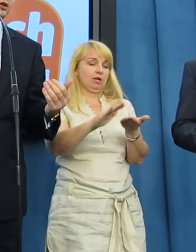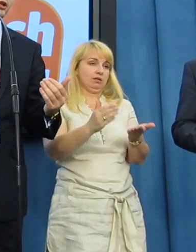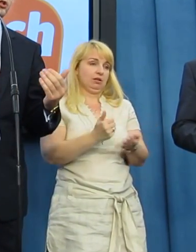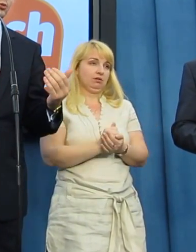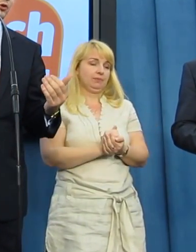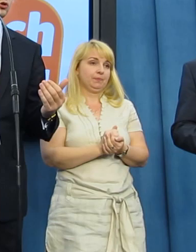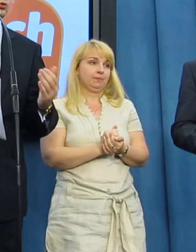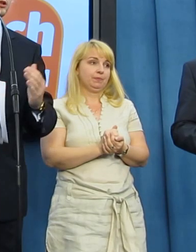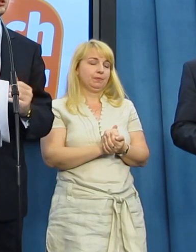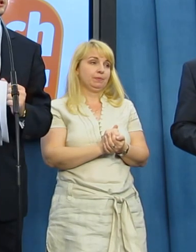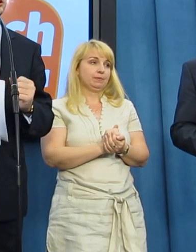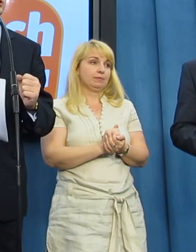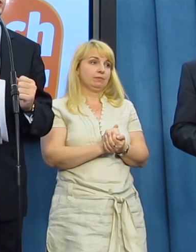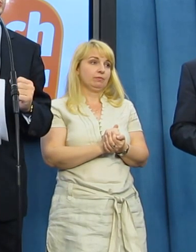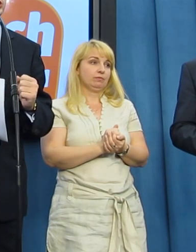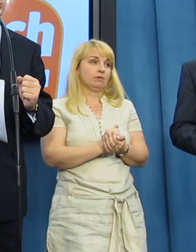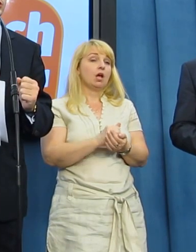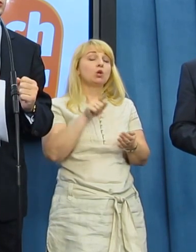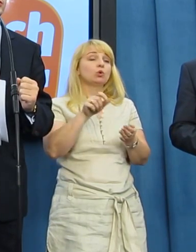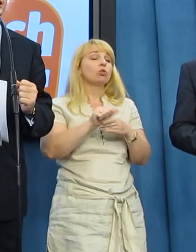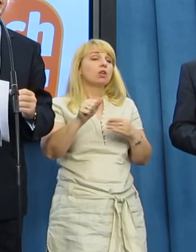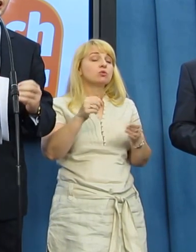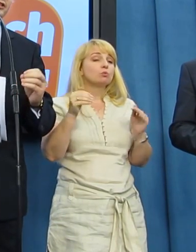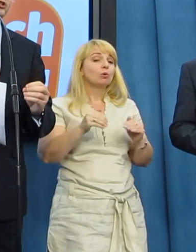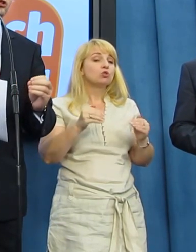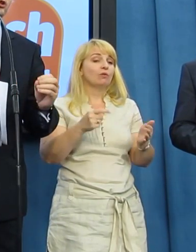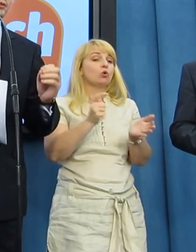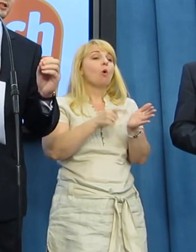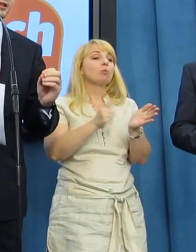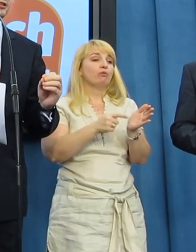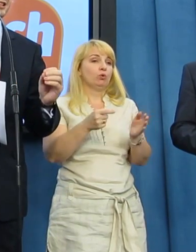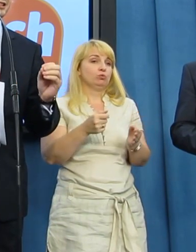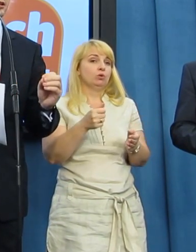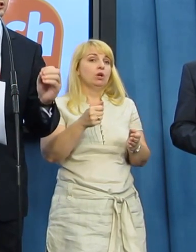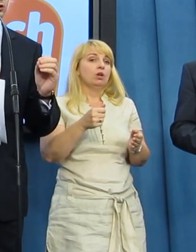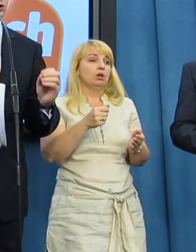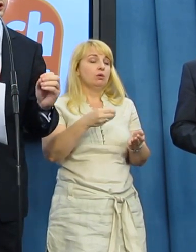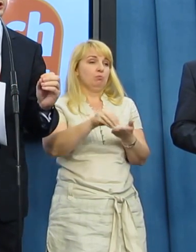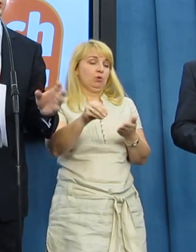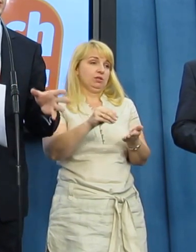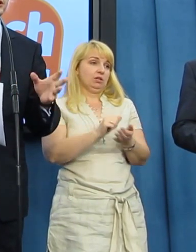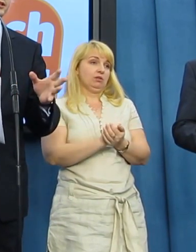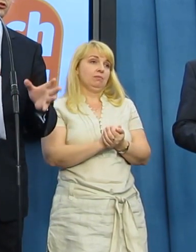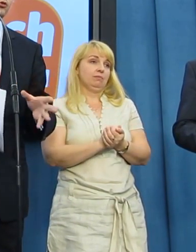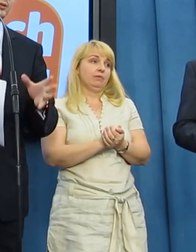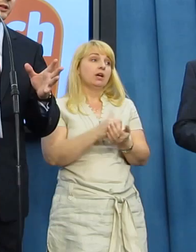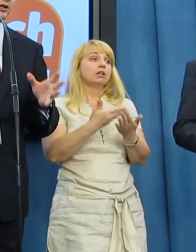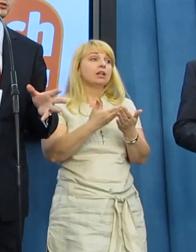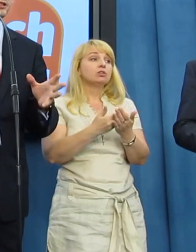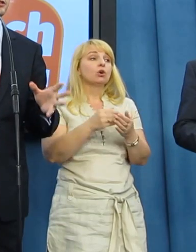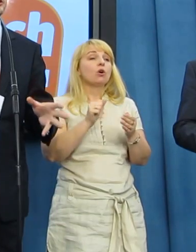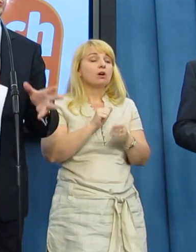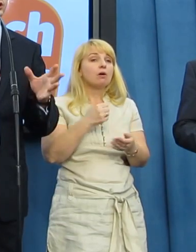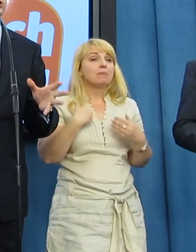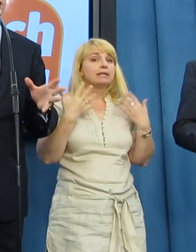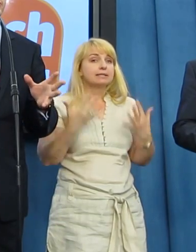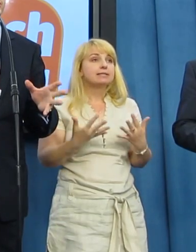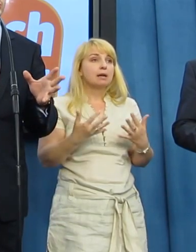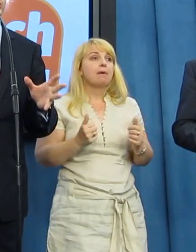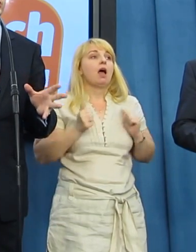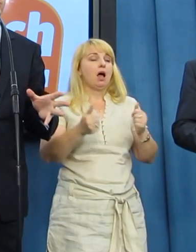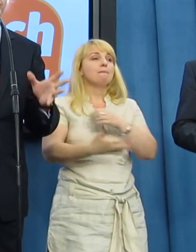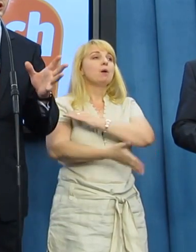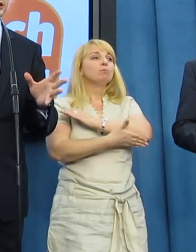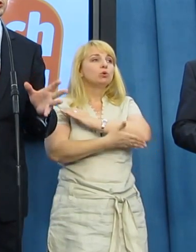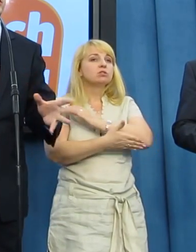2008, nakładać obowiązku na tychże właśnie przedsiębiorców. Nawet jeśli to nie łamie zasady lex retro non agit, to łamie taką fundamentalną zasadę dobrego działania